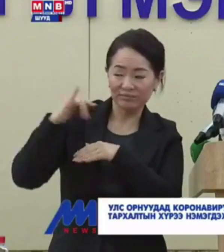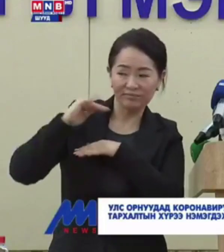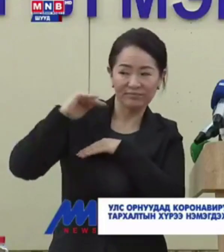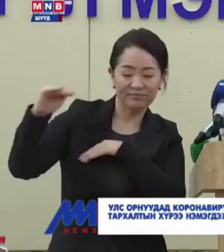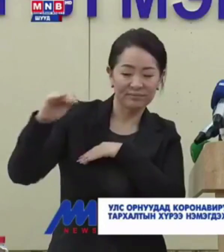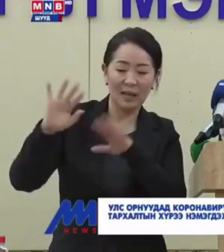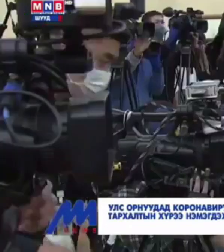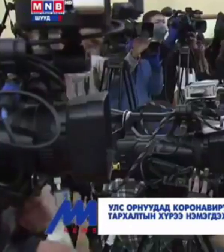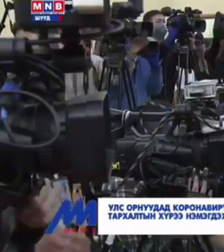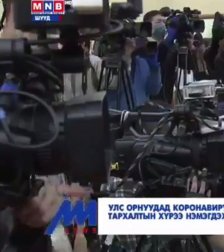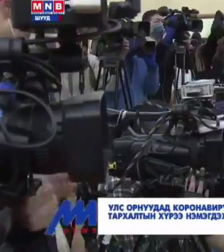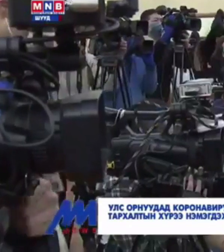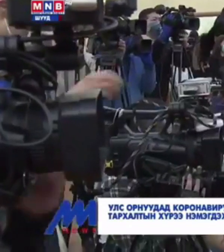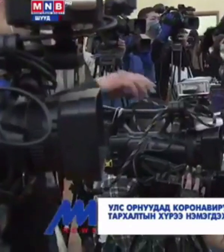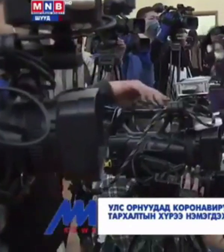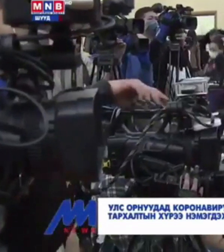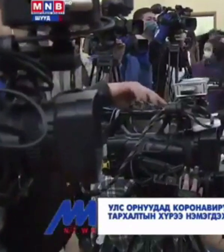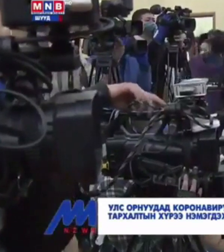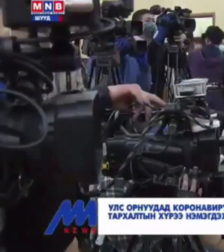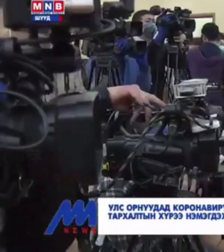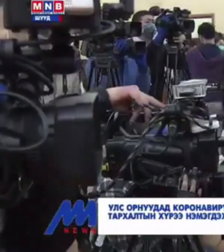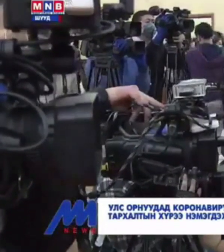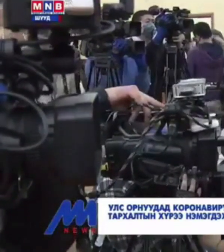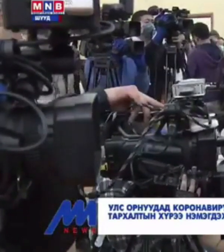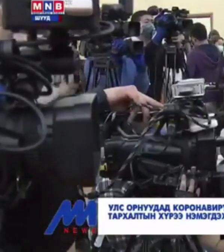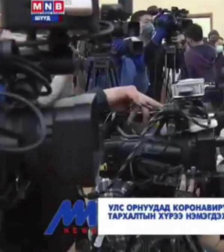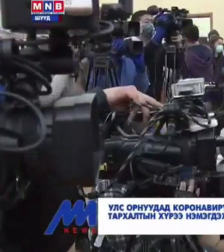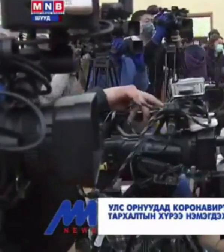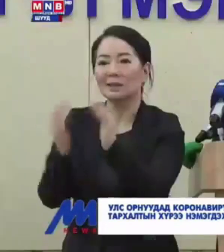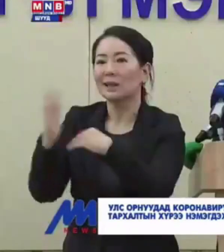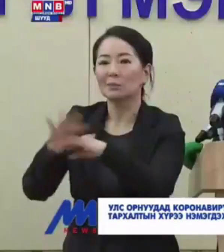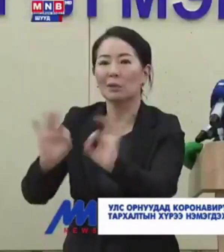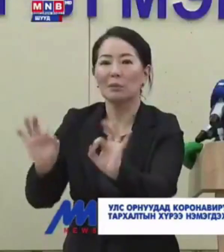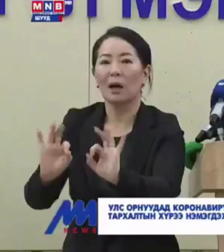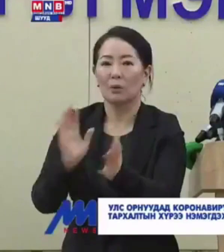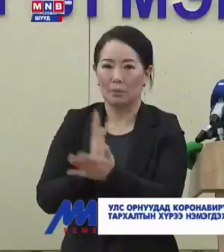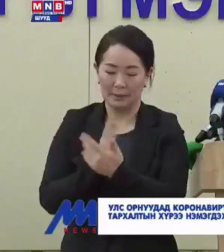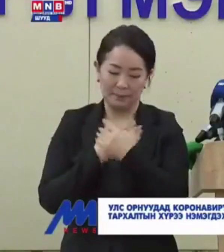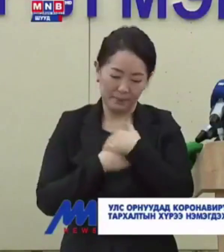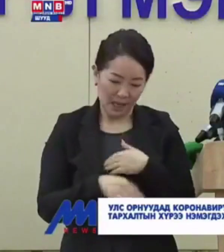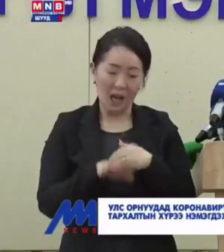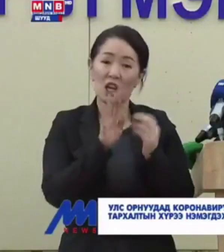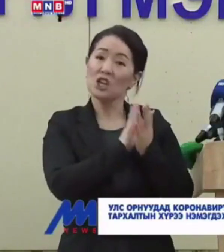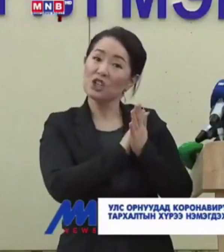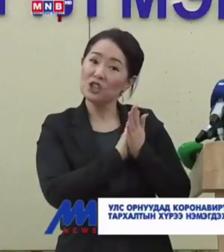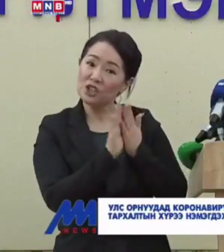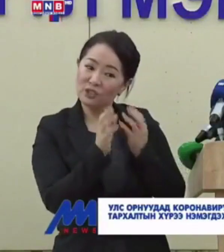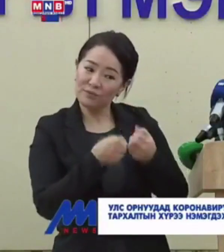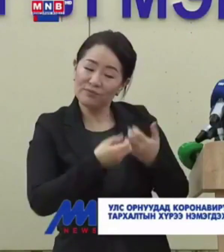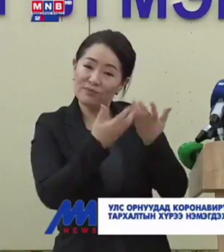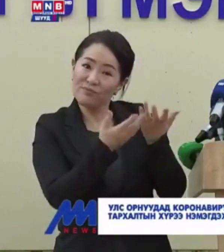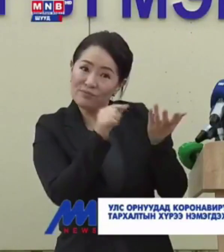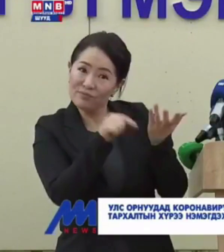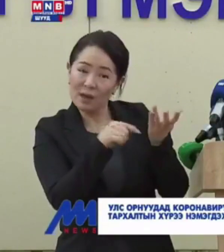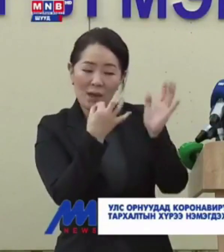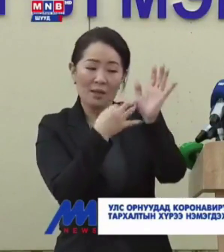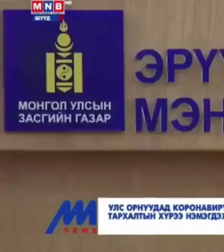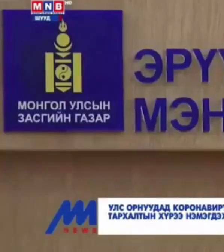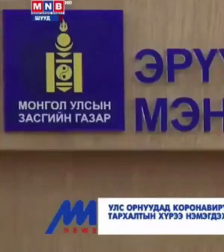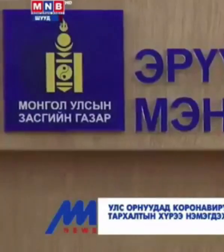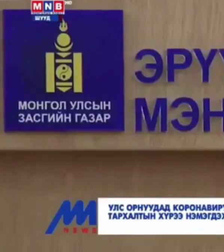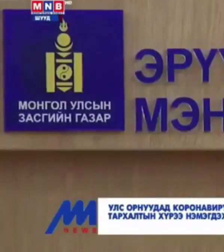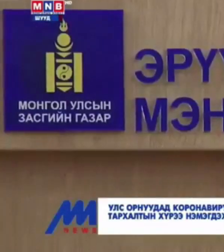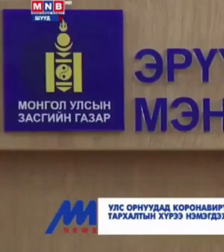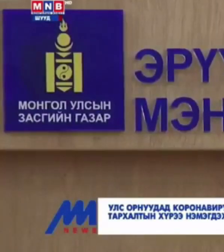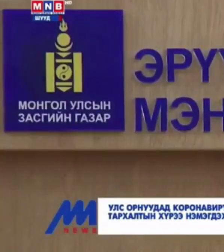баг Монголд ажиллаж байгаа. За одоогоор нийслэлийн зарим одоо төв эмнэлгүүдэд ажиллаж байна гэсэн мэдээллийг эрүүл мэндийн яамныхан өгч байна. За цаашид